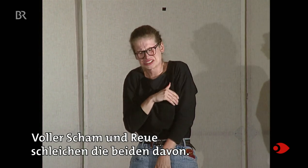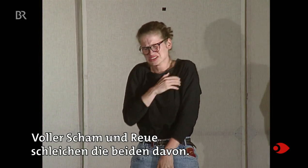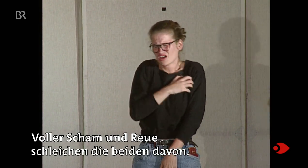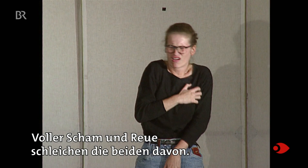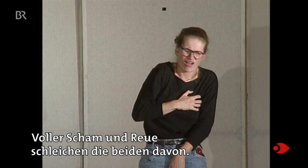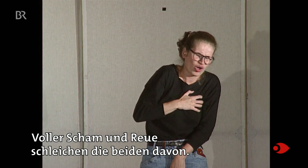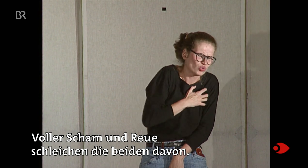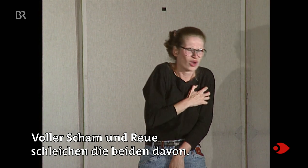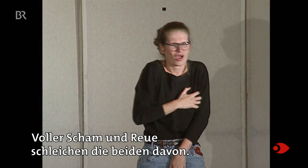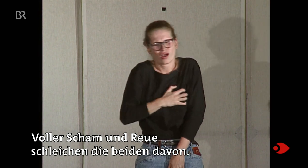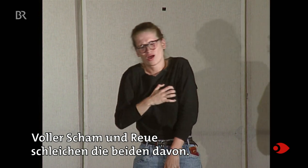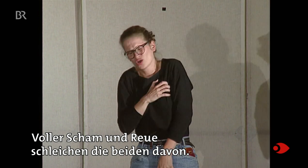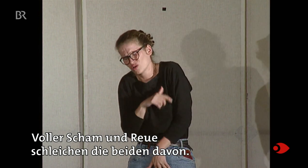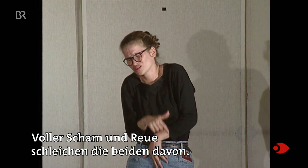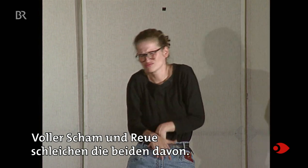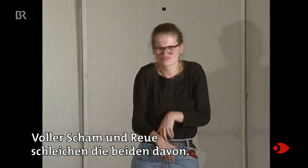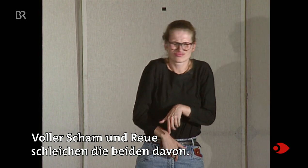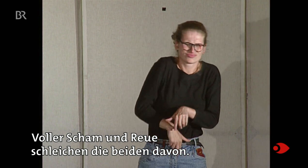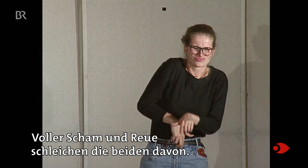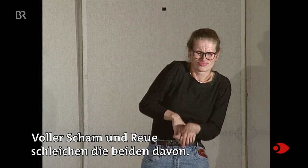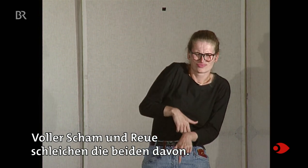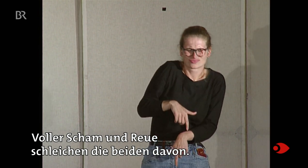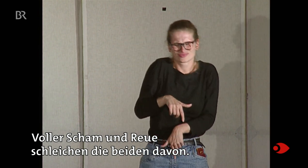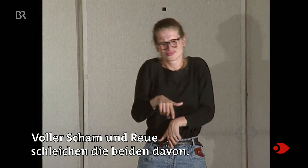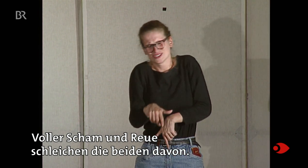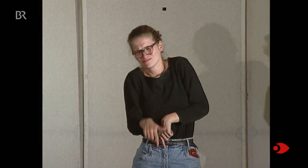Voller Scham und Reue schleichen die beiden davon.